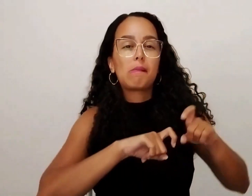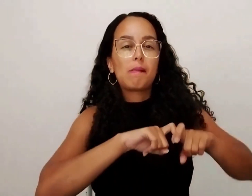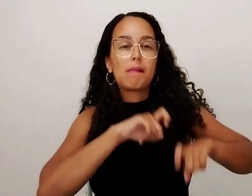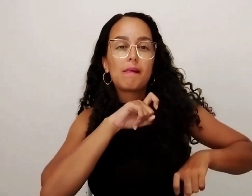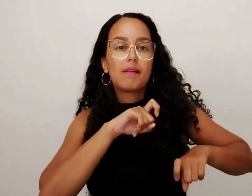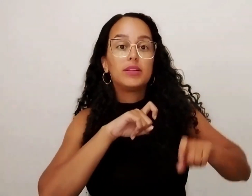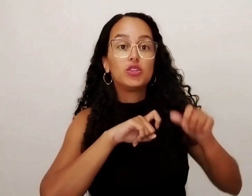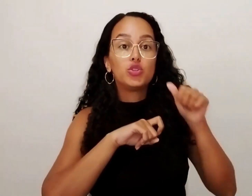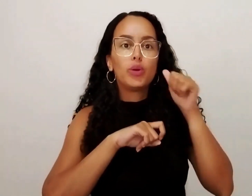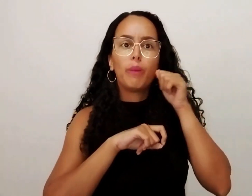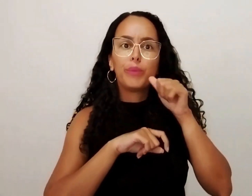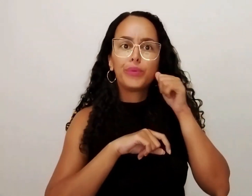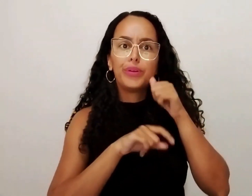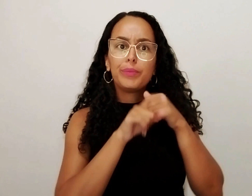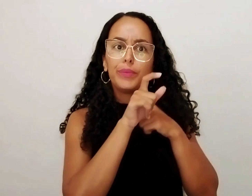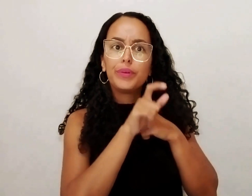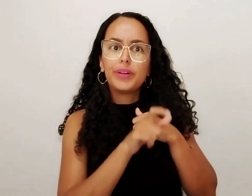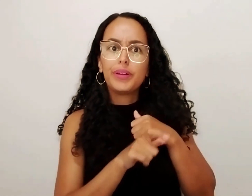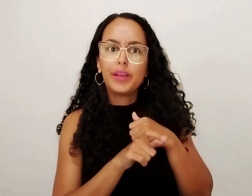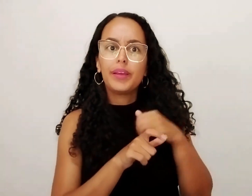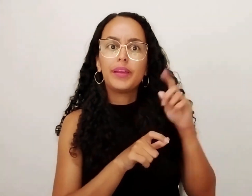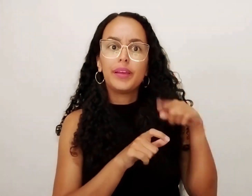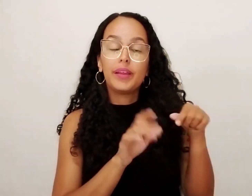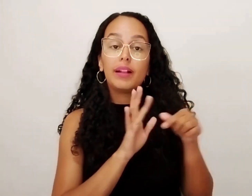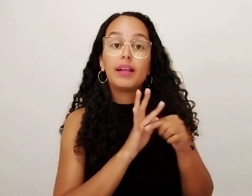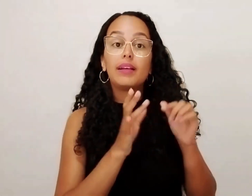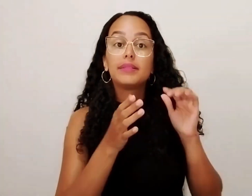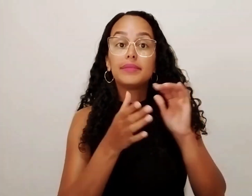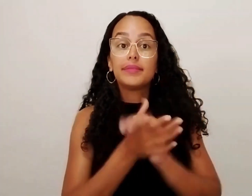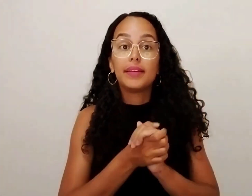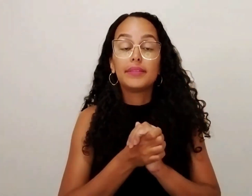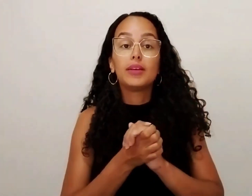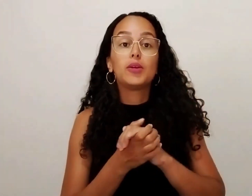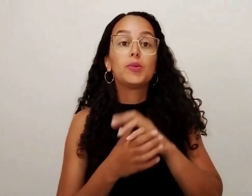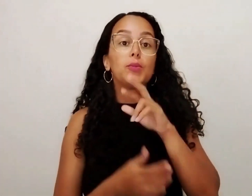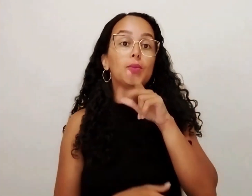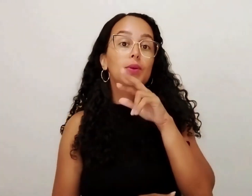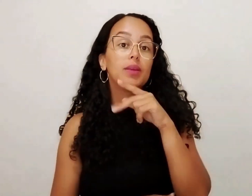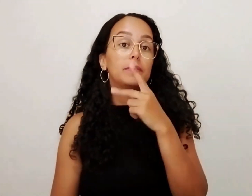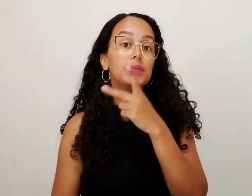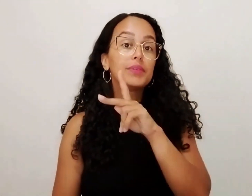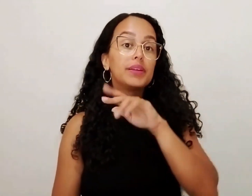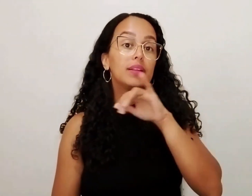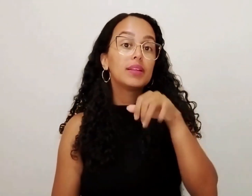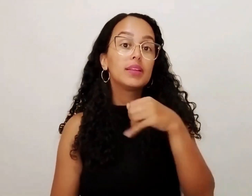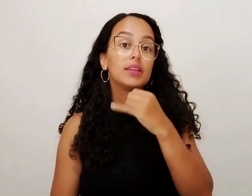Quando sua família começa a passar fome, o herói consegue